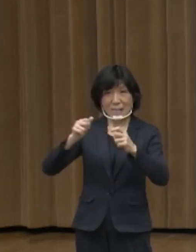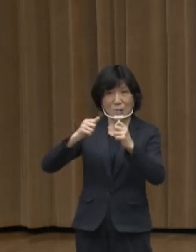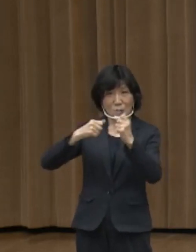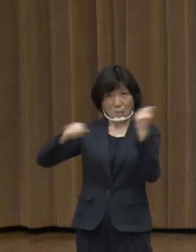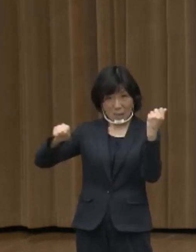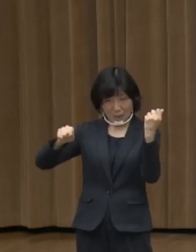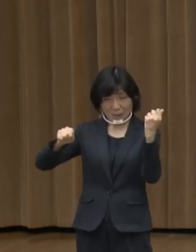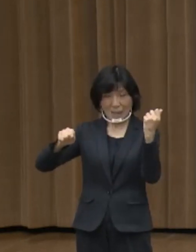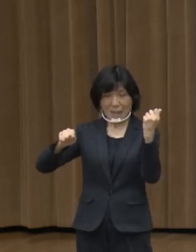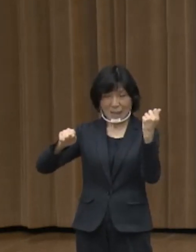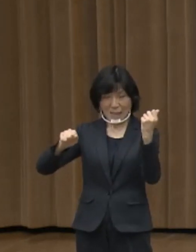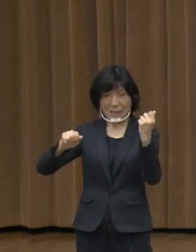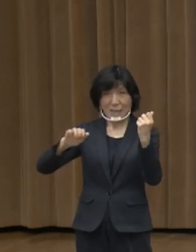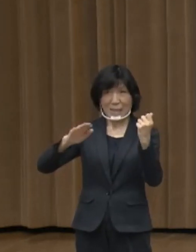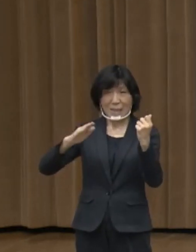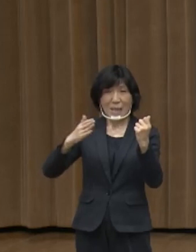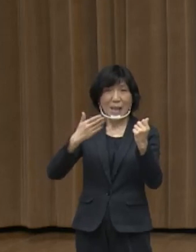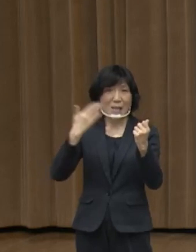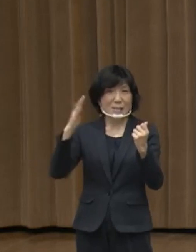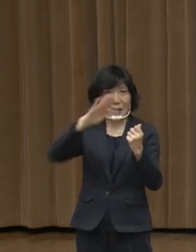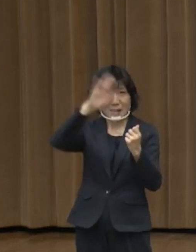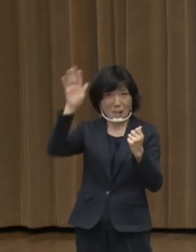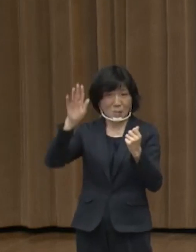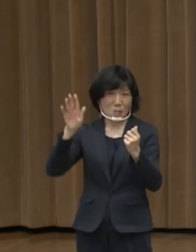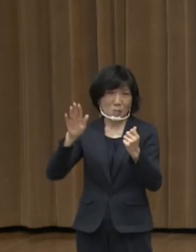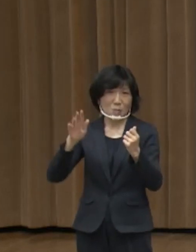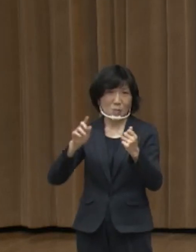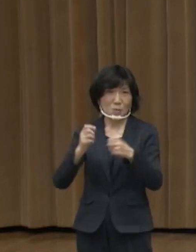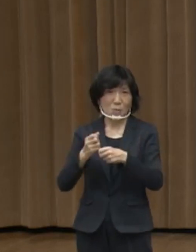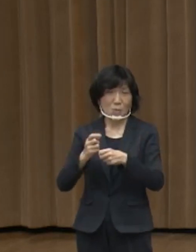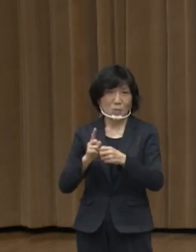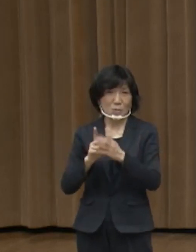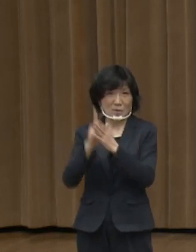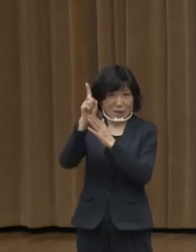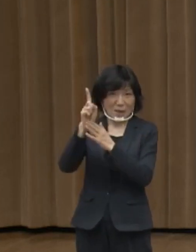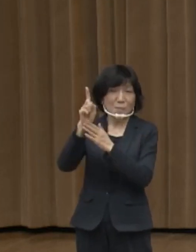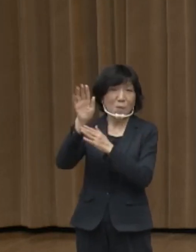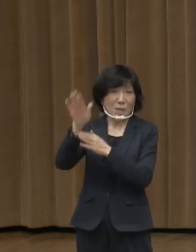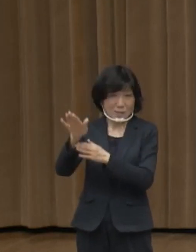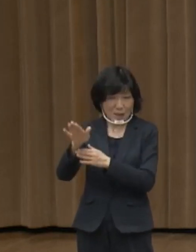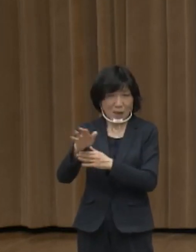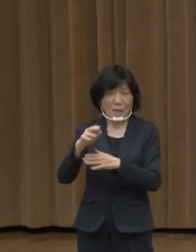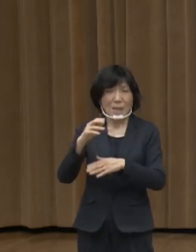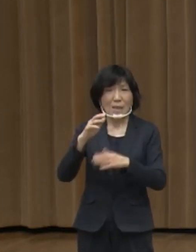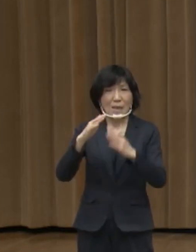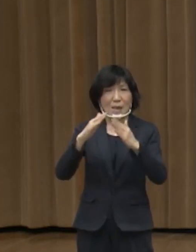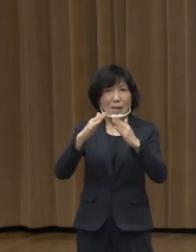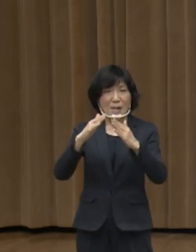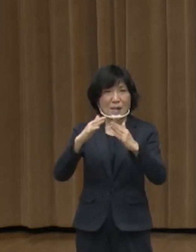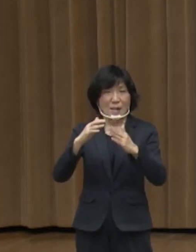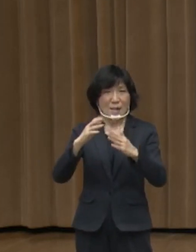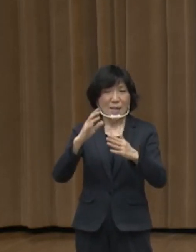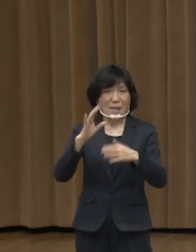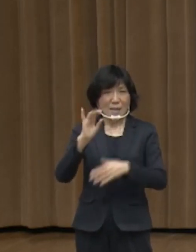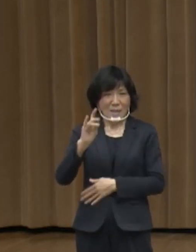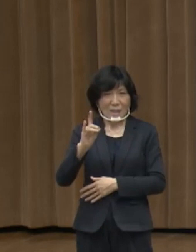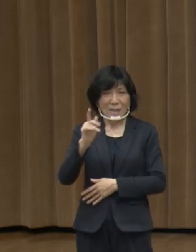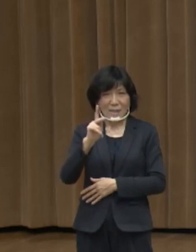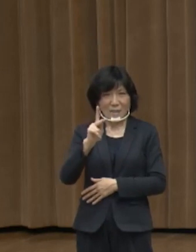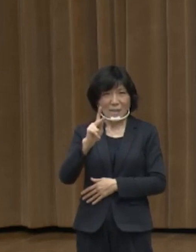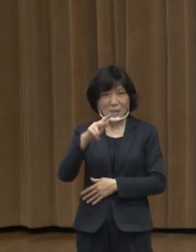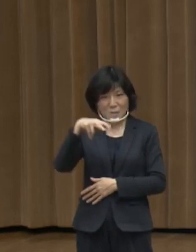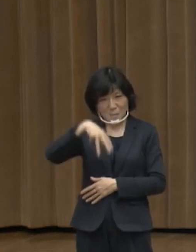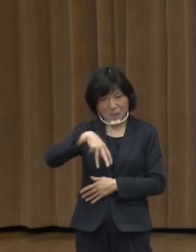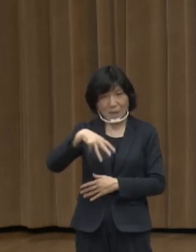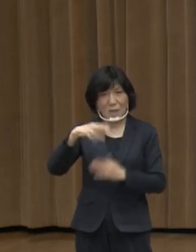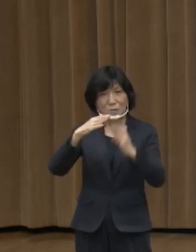の青天を衝けに引き続き、今年は鎌倉殿の13人、畠山重忠や比